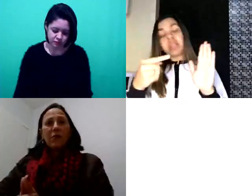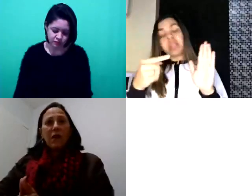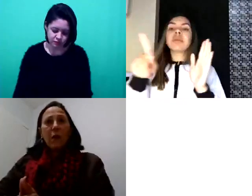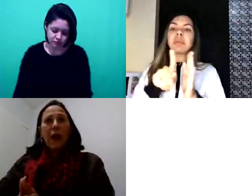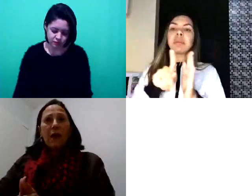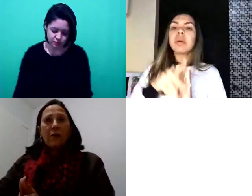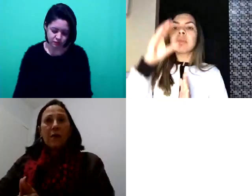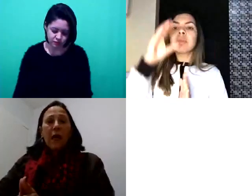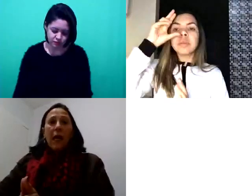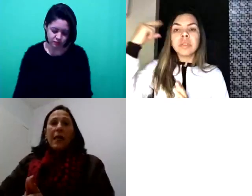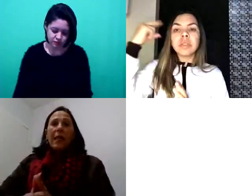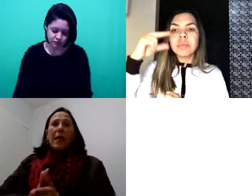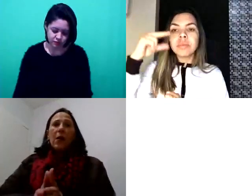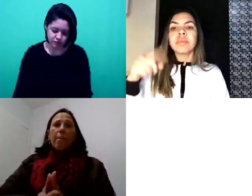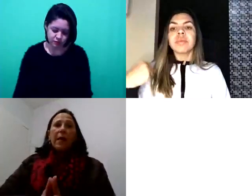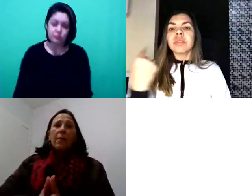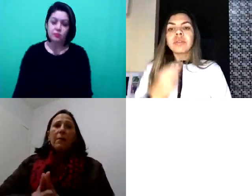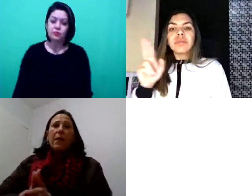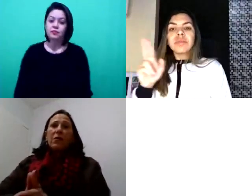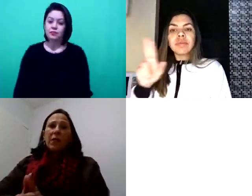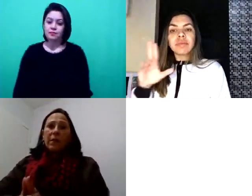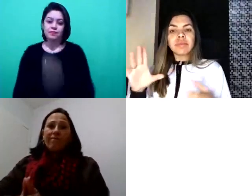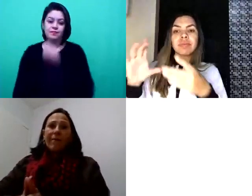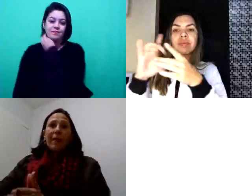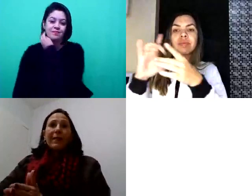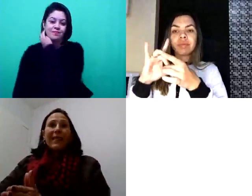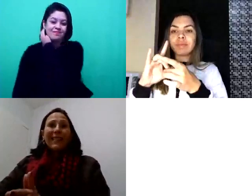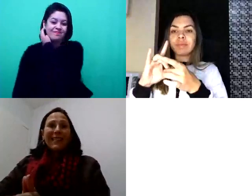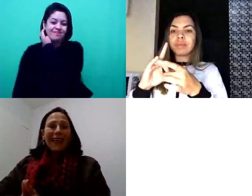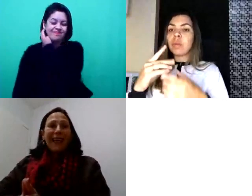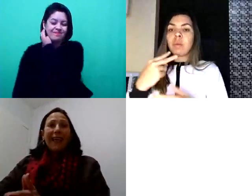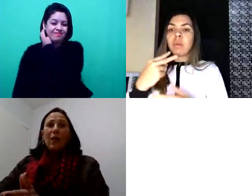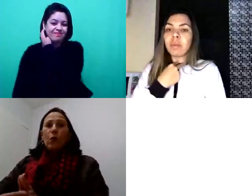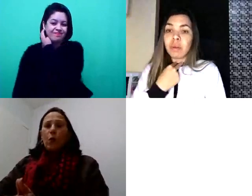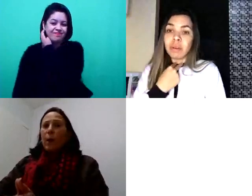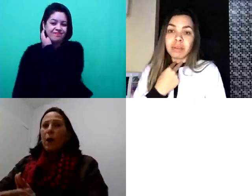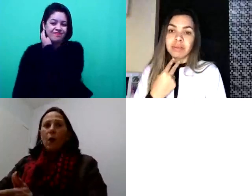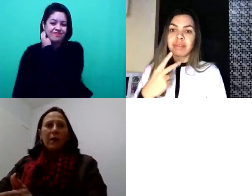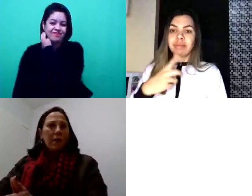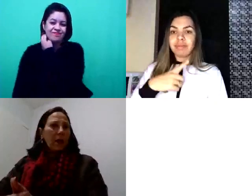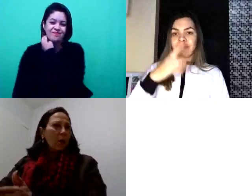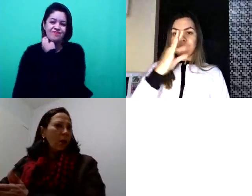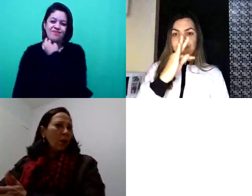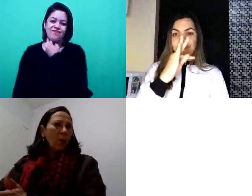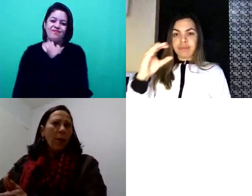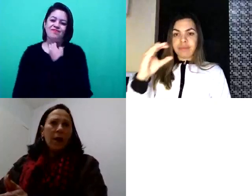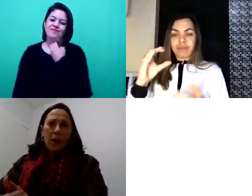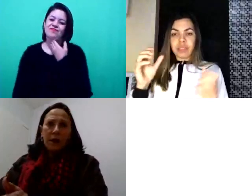estamos vinculados, não permite TCC em dupla ou em trio ou em grupo